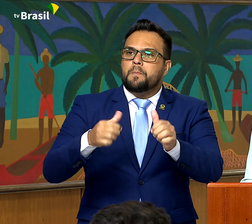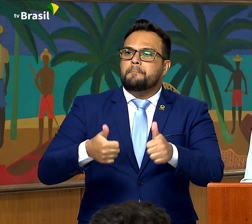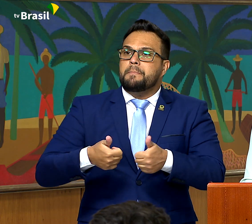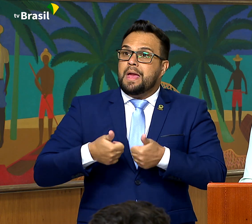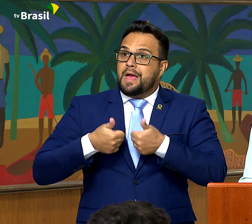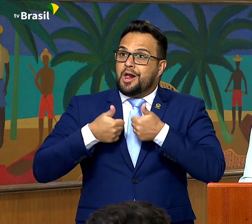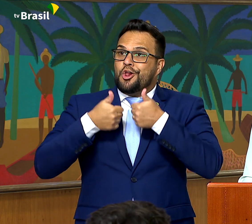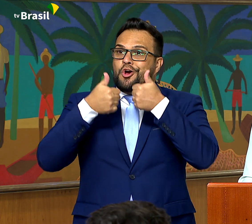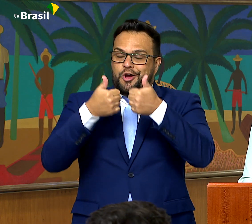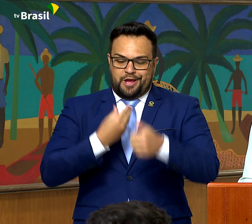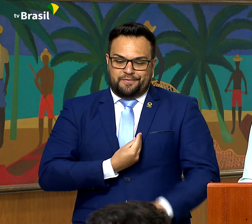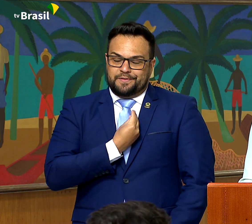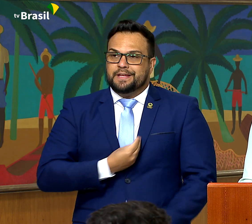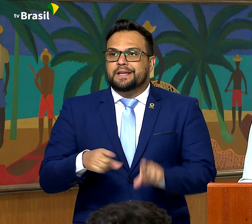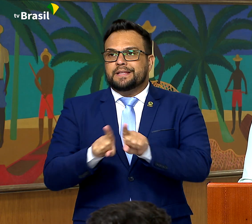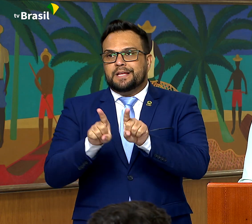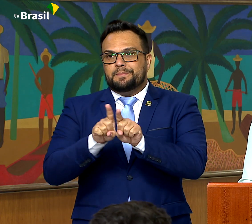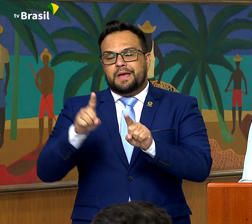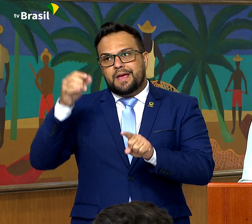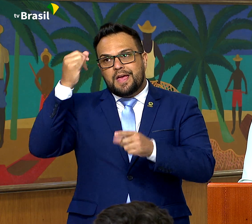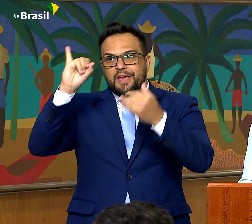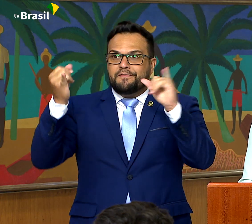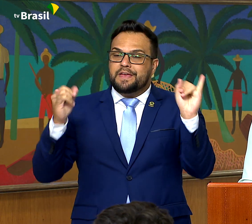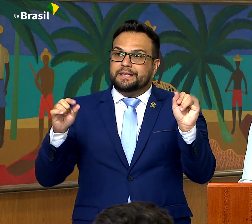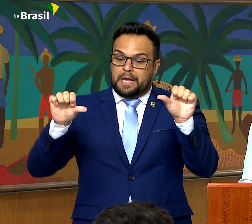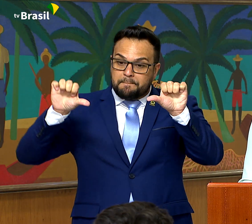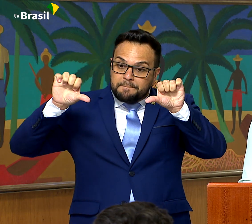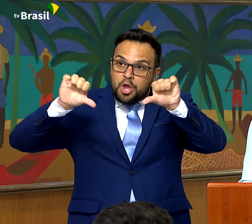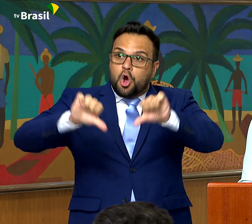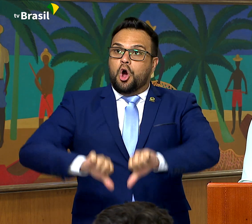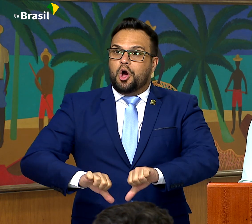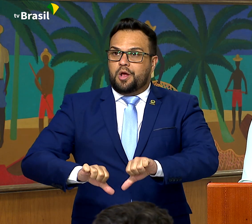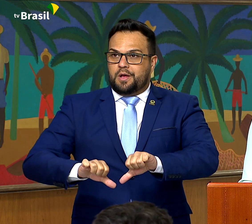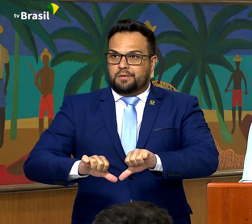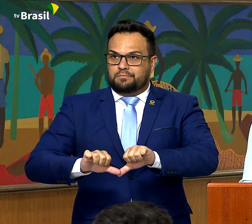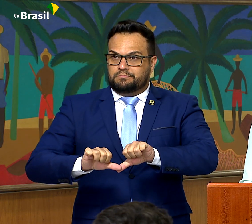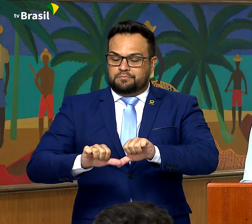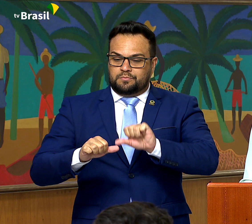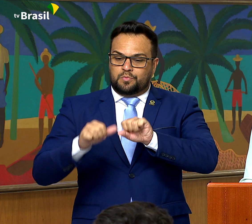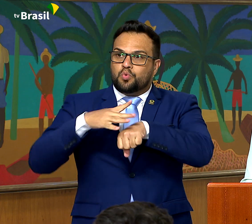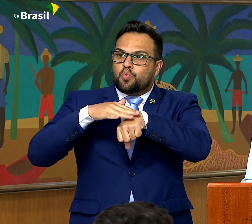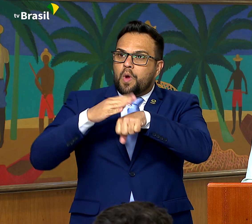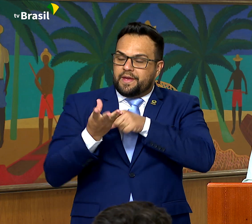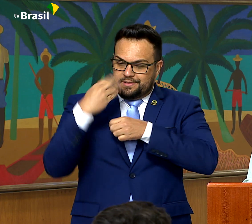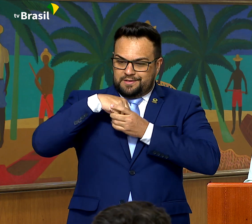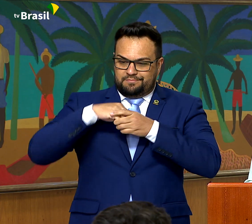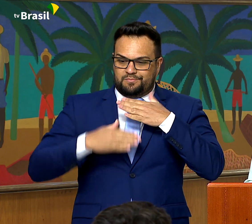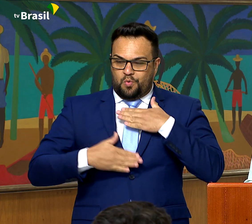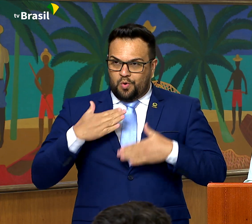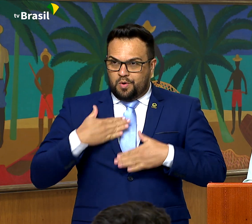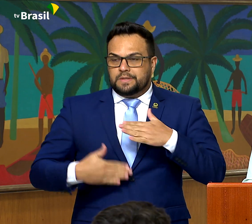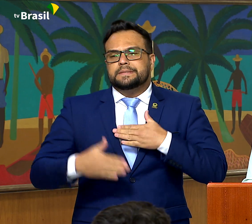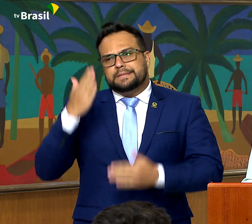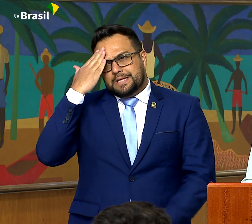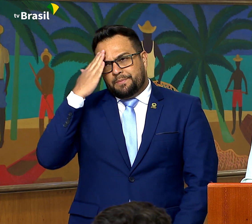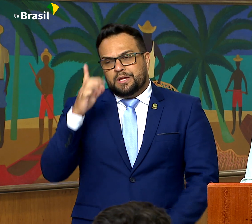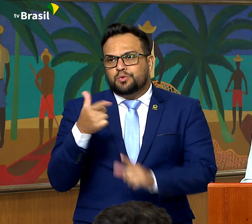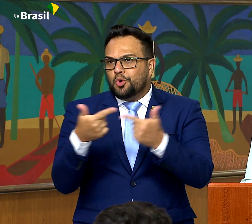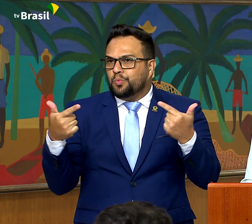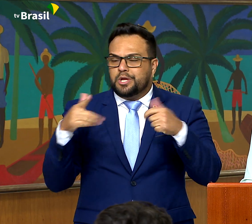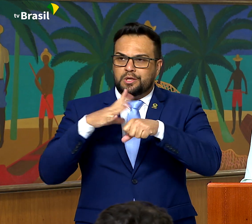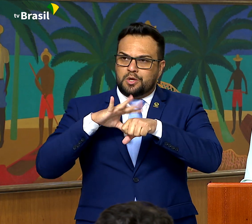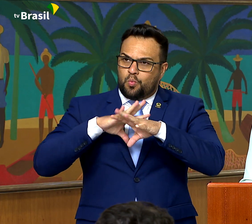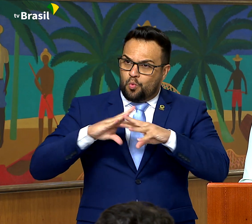dos sintomas e prevenção da piora do quadro inflamatório da doença. Sabemos que não há cura,